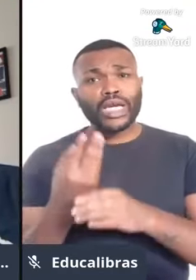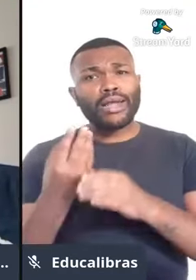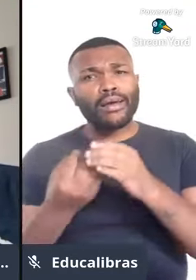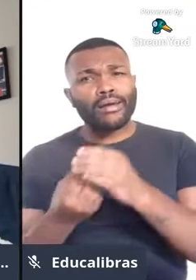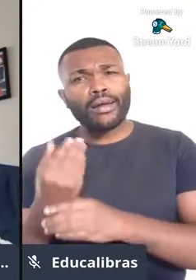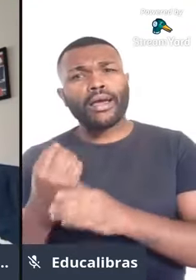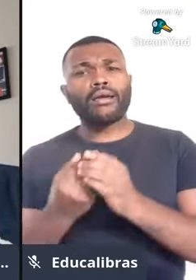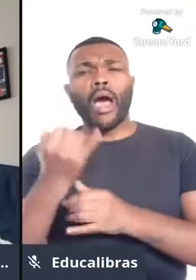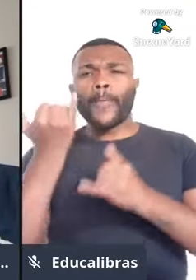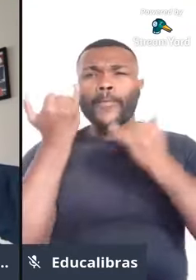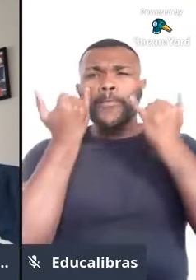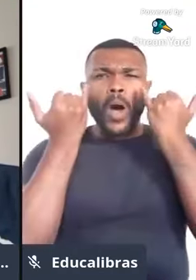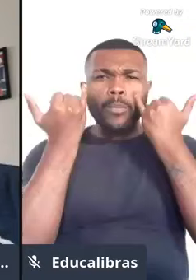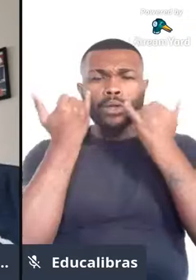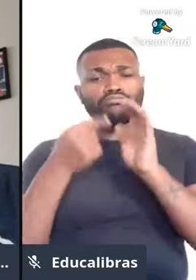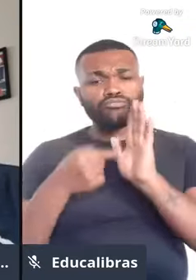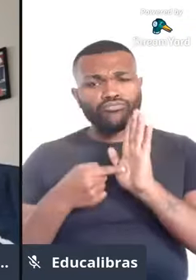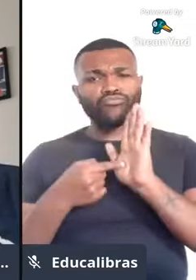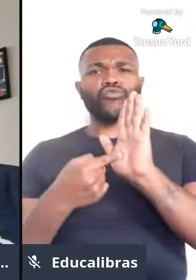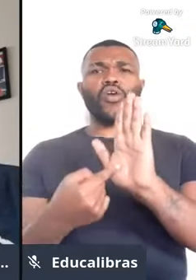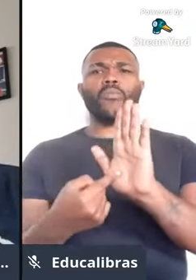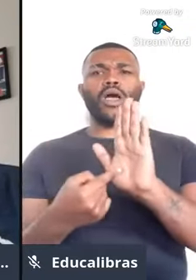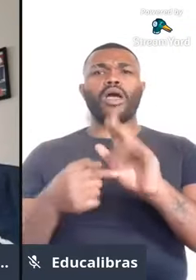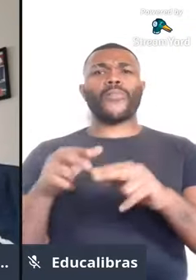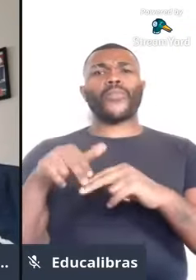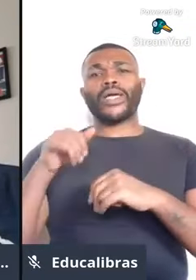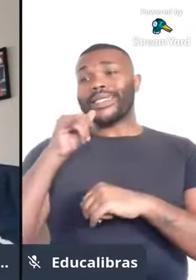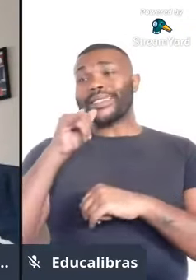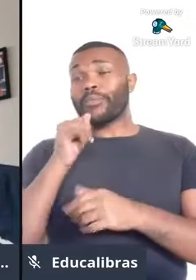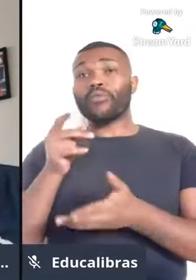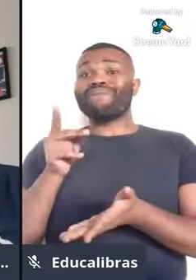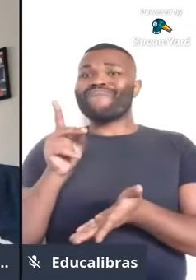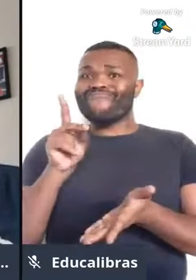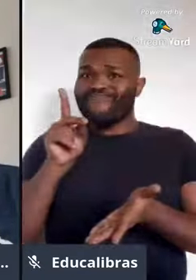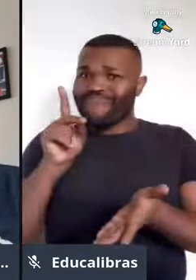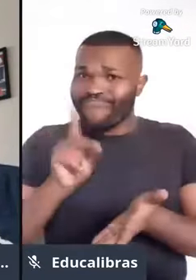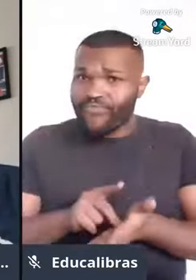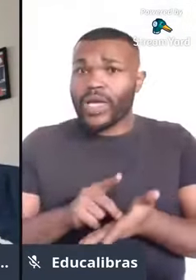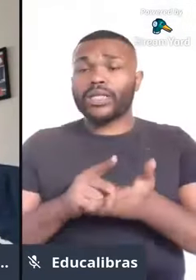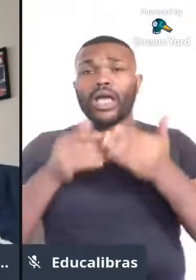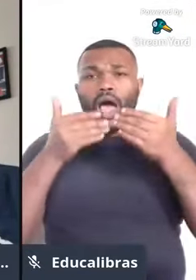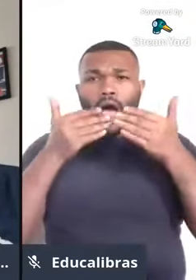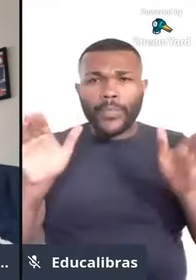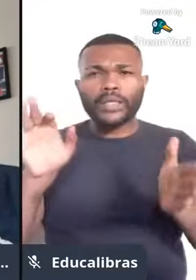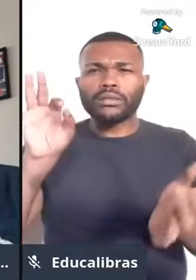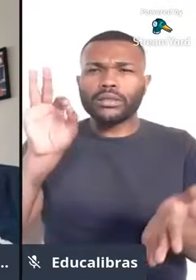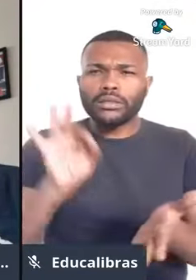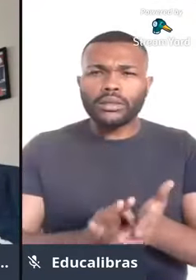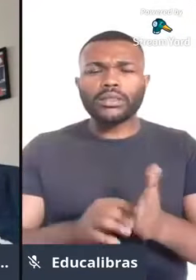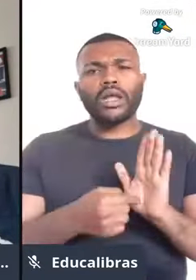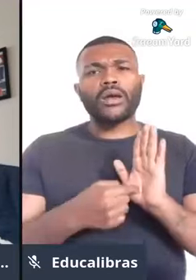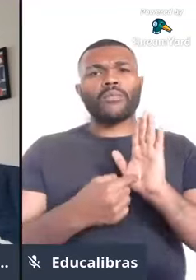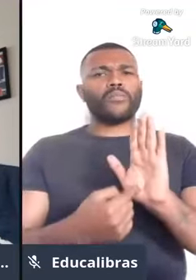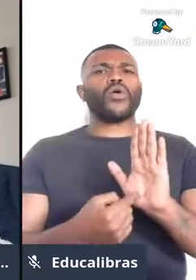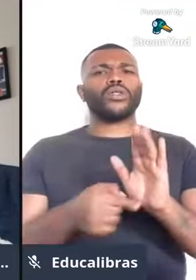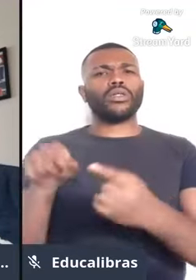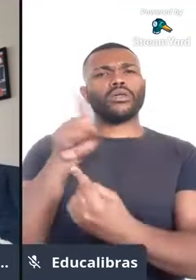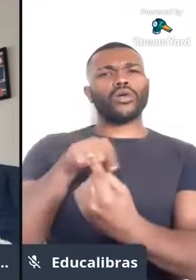não são atingidos com conversas francas e abertas e sinceras e